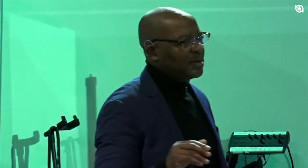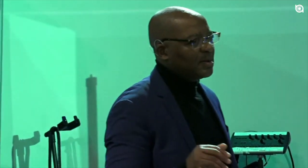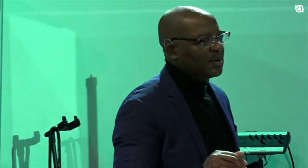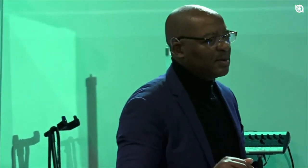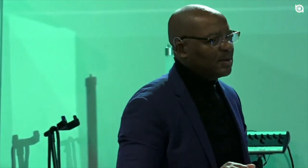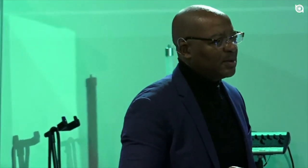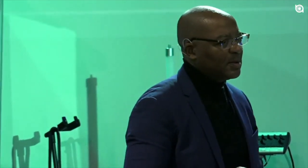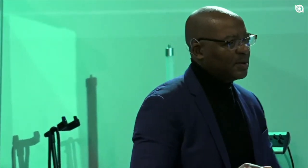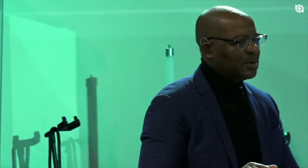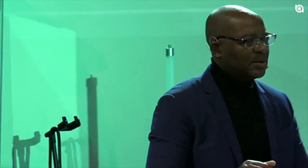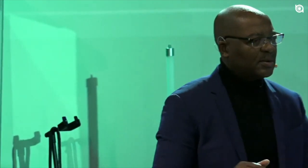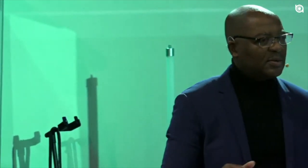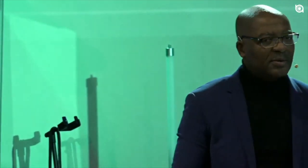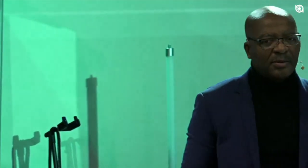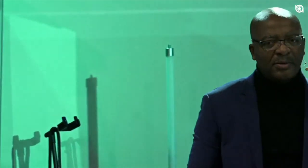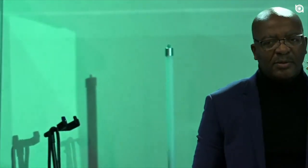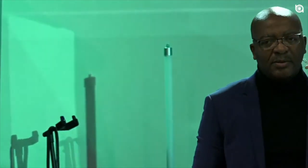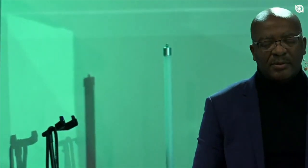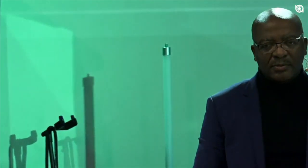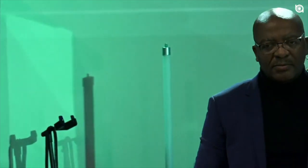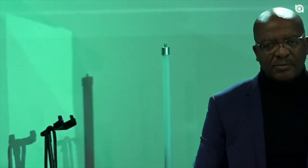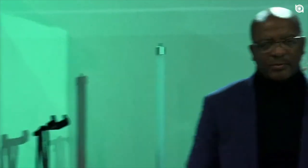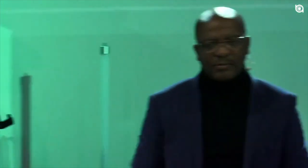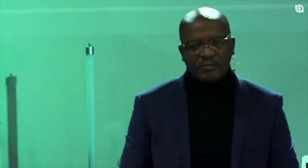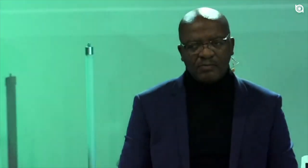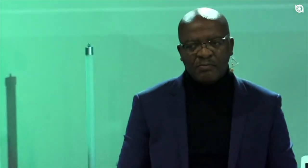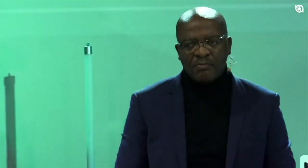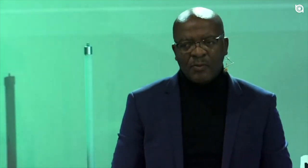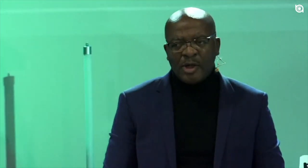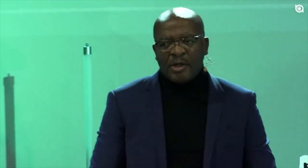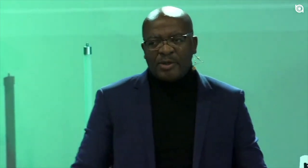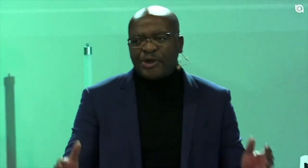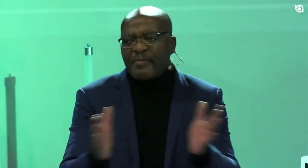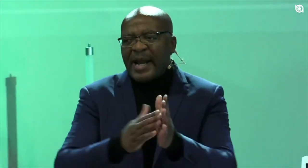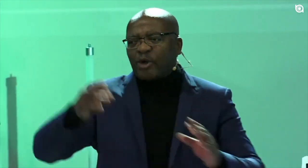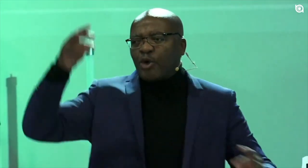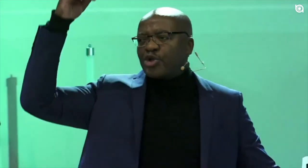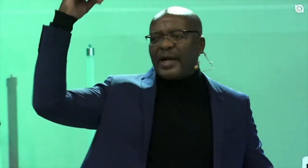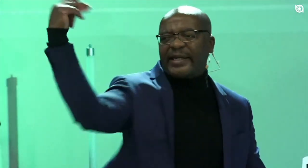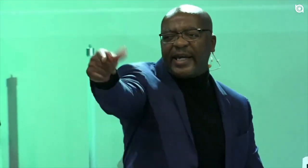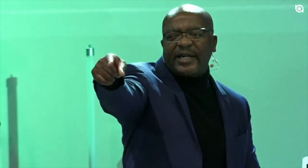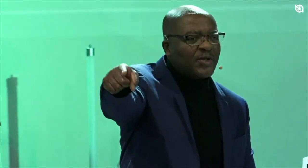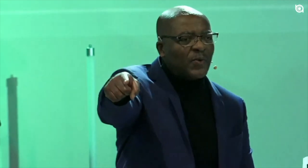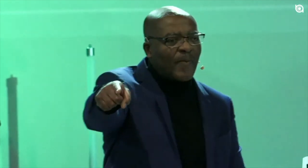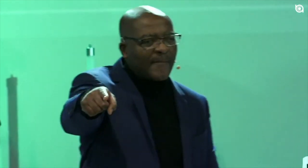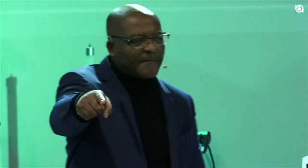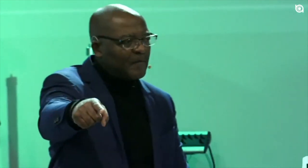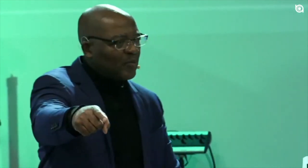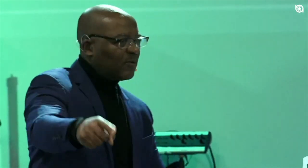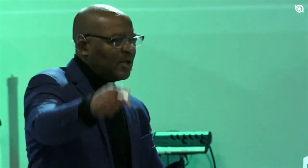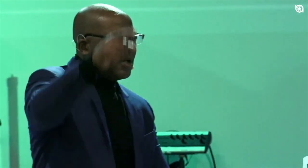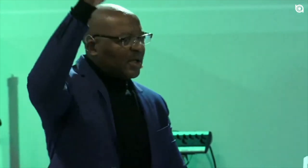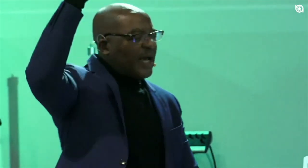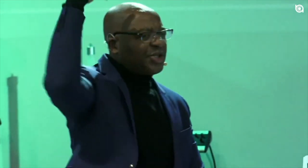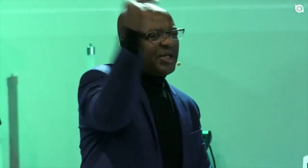Receive. Si tu es malade, reçois la guérison. Receive